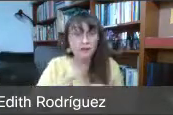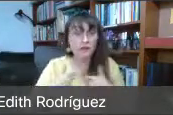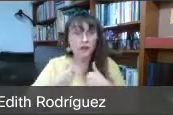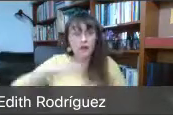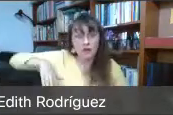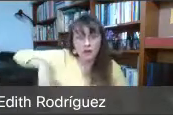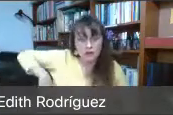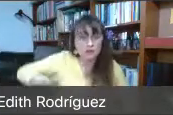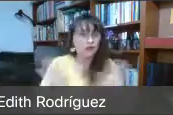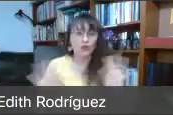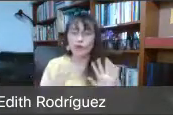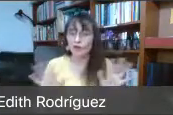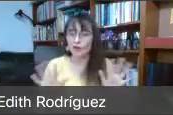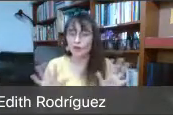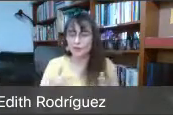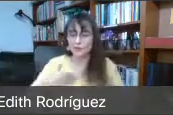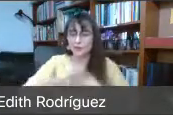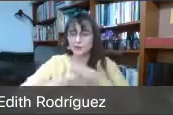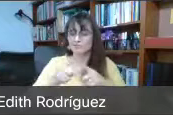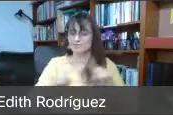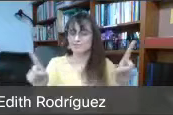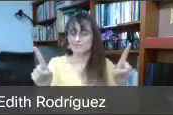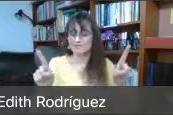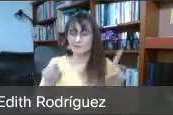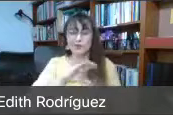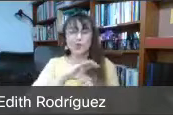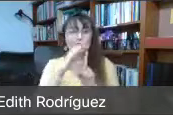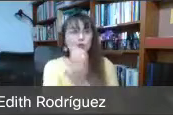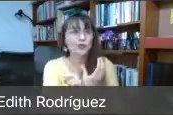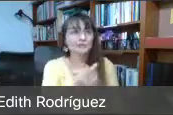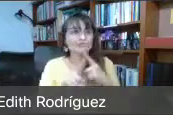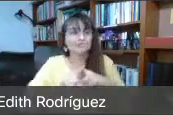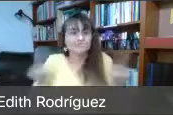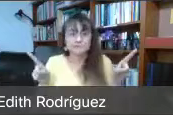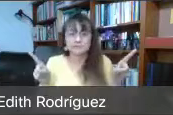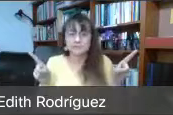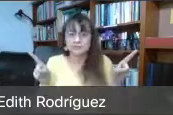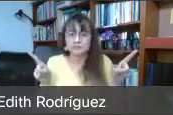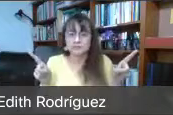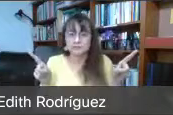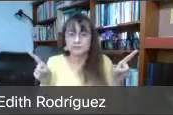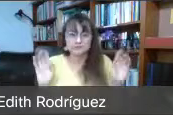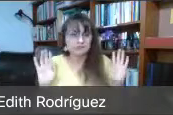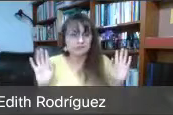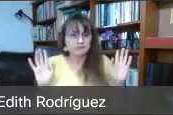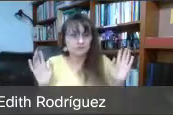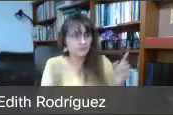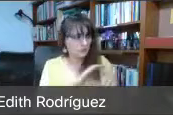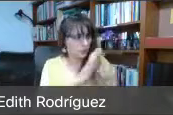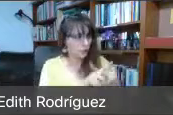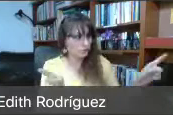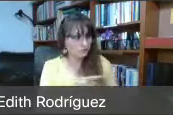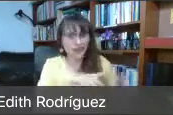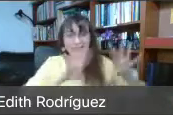me entendía desde el español, eso no quiere decir que no esté atrasado, que no sepa leer, no. El acceso a